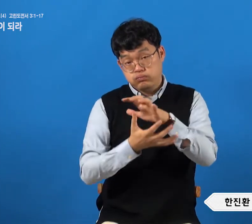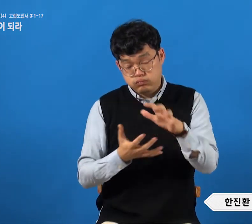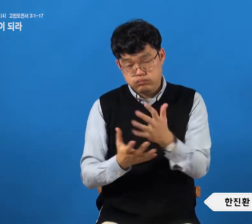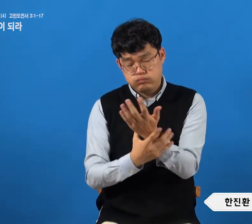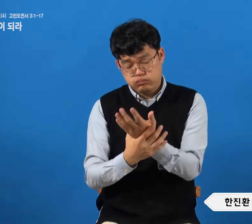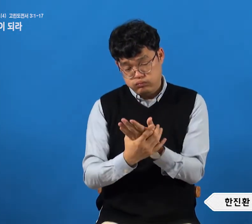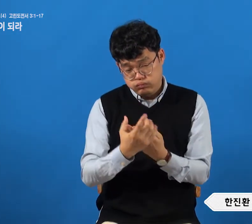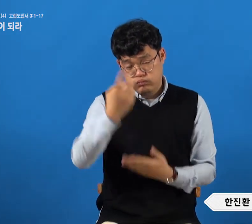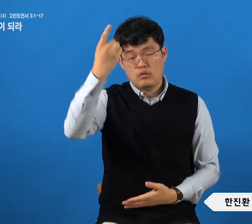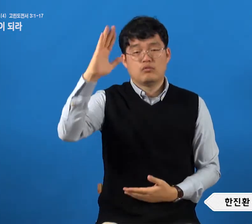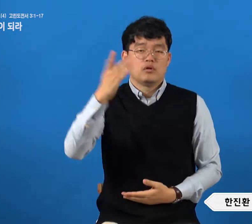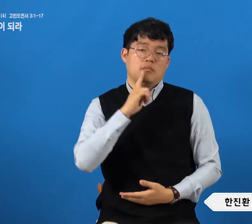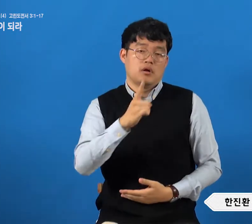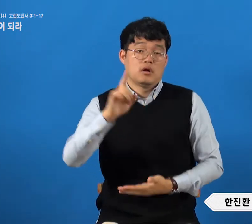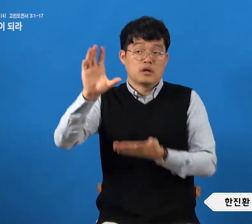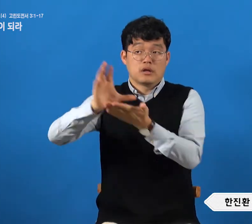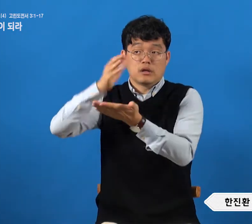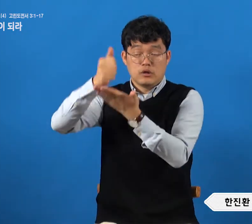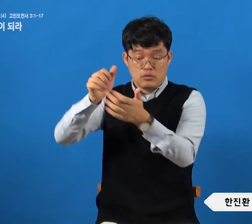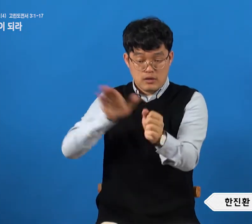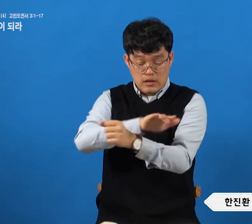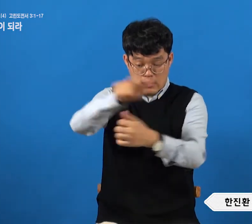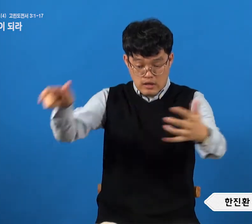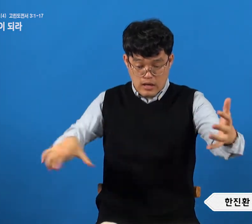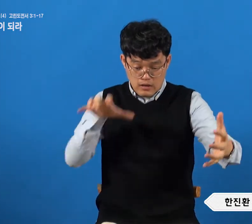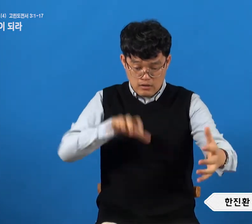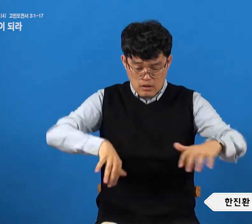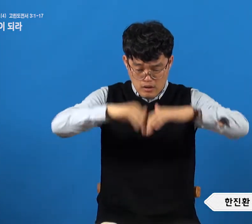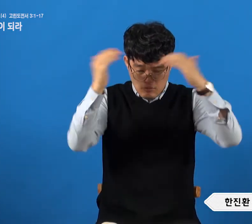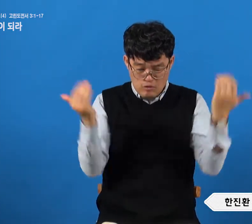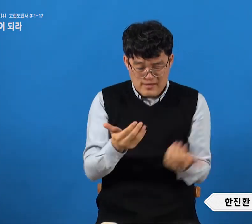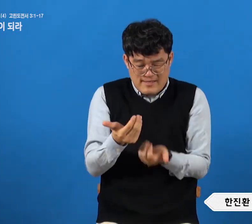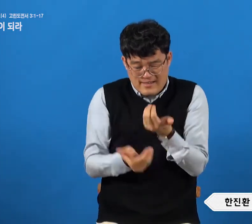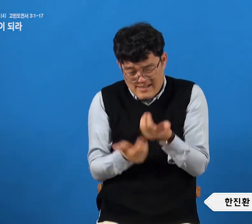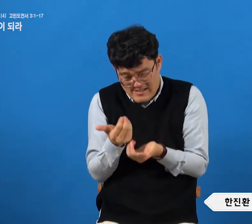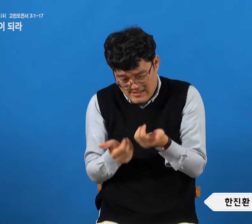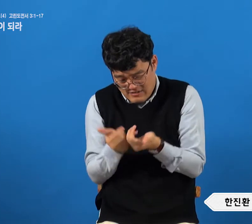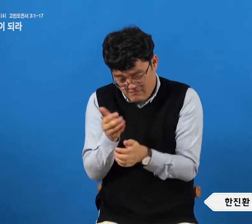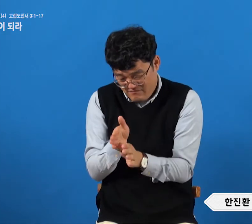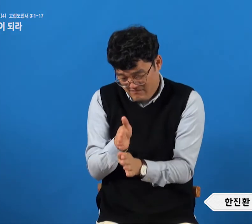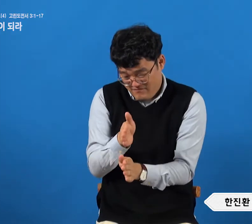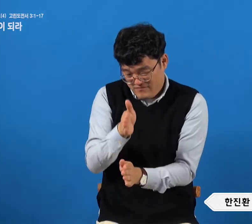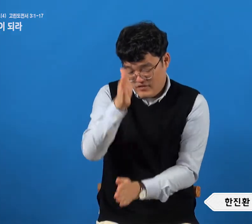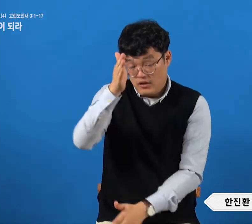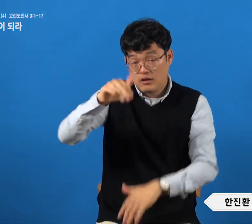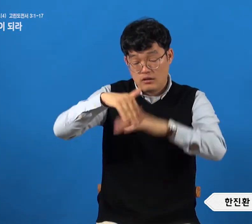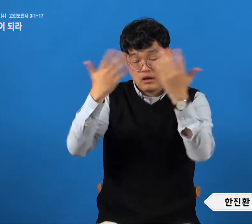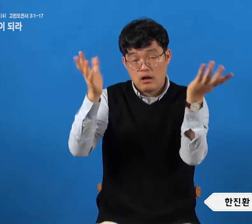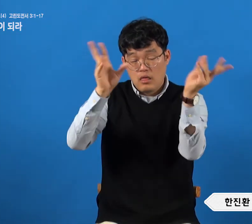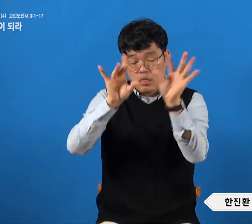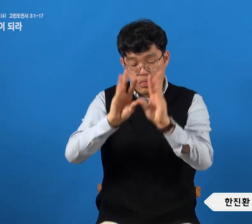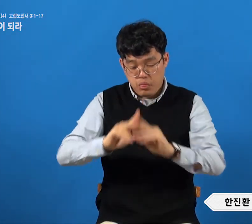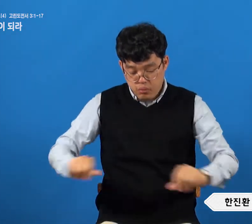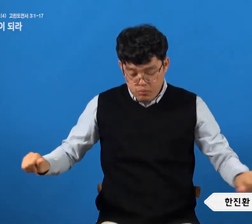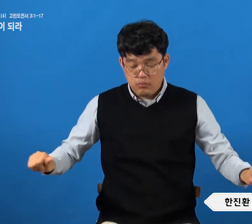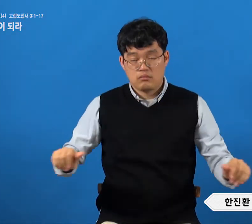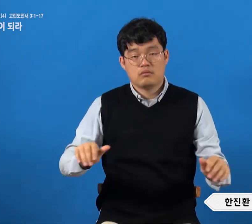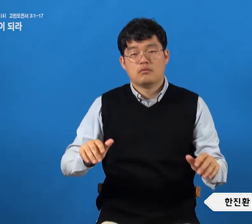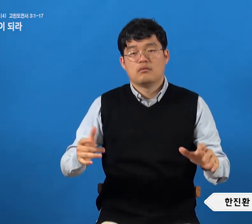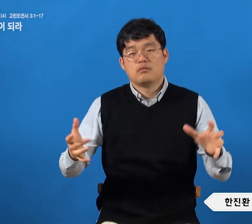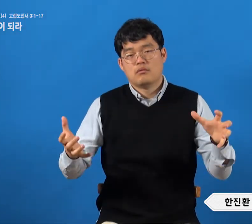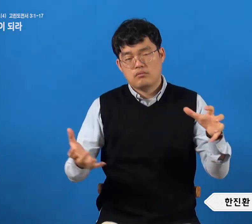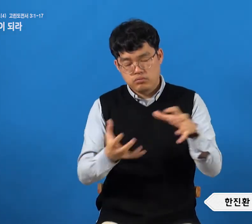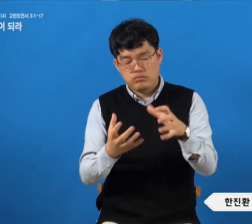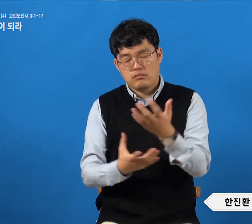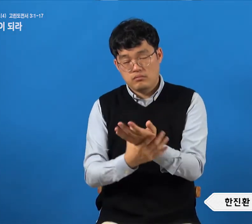것입니다. 그리스도의 사랑 안에서 다 그 장벽들이 녹아 없어져 버리고 진짜 다 한 형제